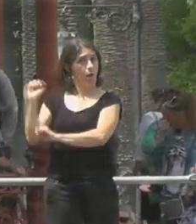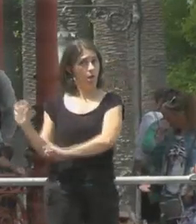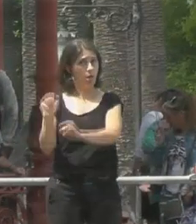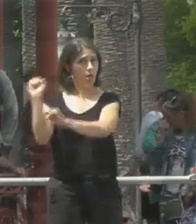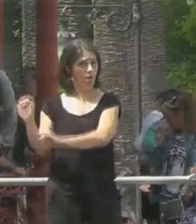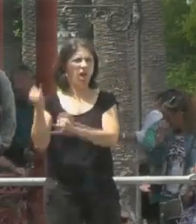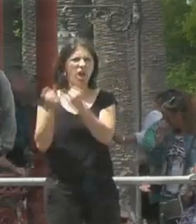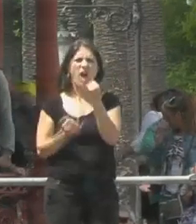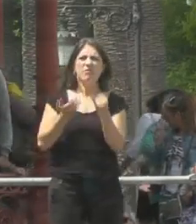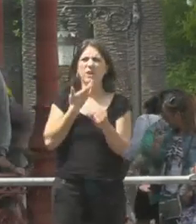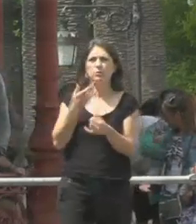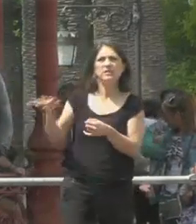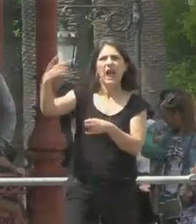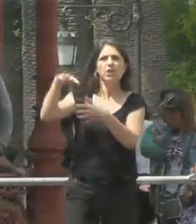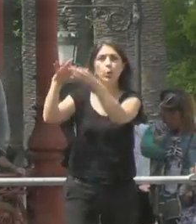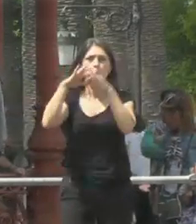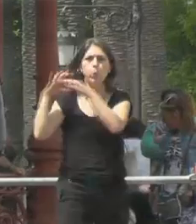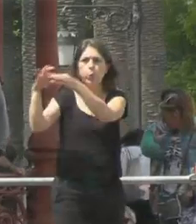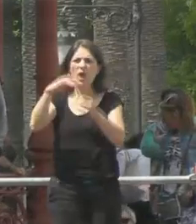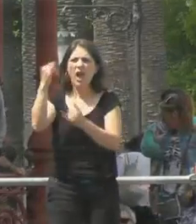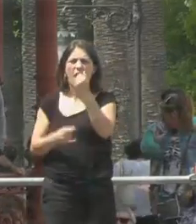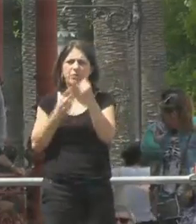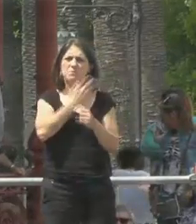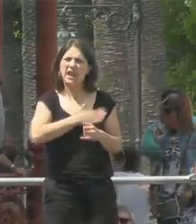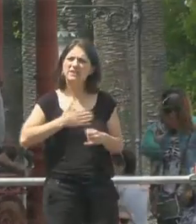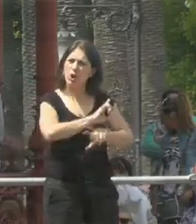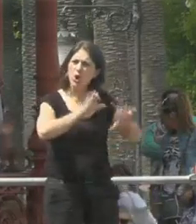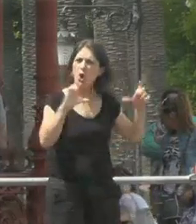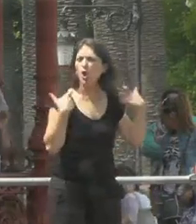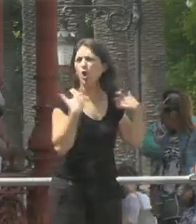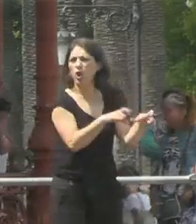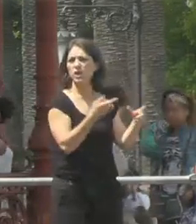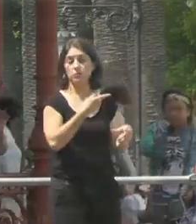esa oligarquía que no quiere contribuir al bienestar colectivo.